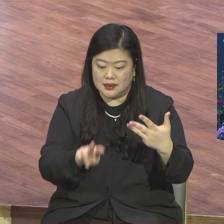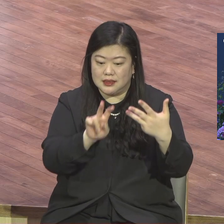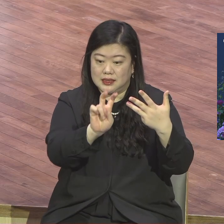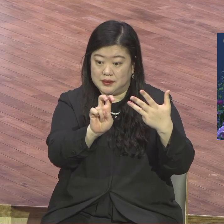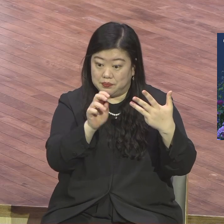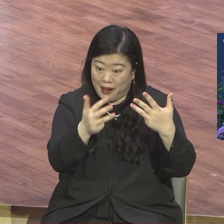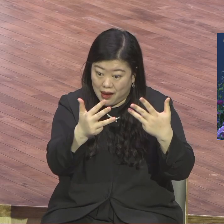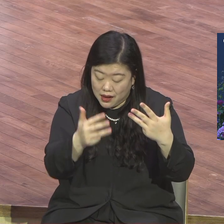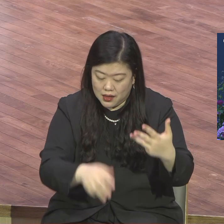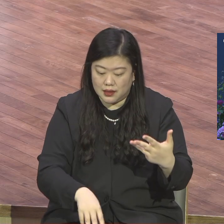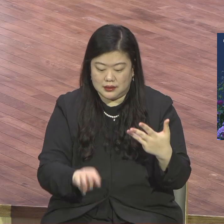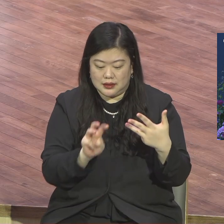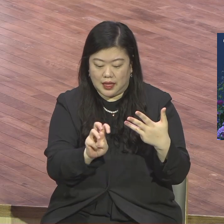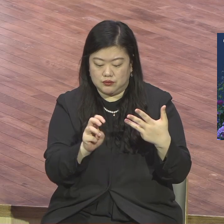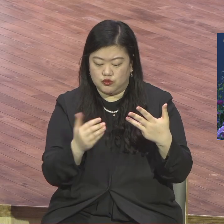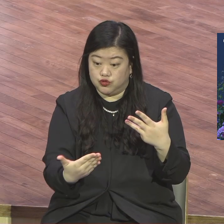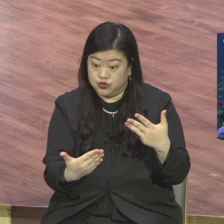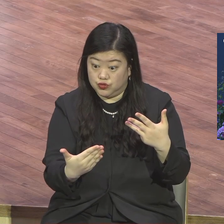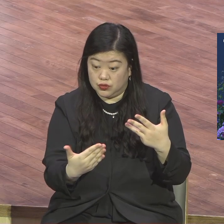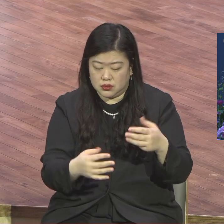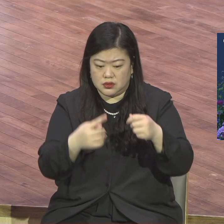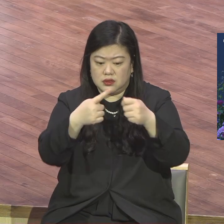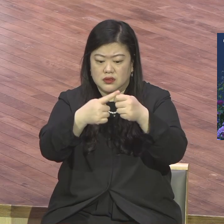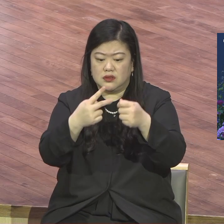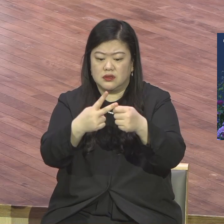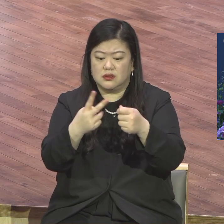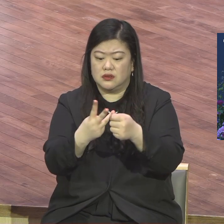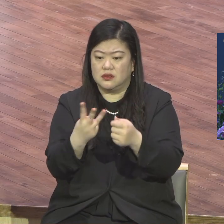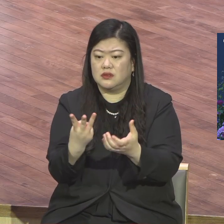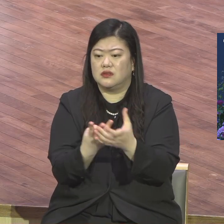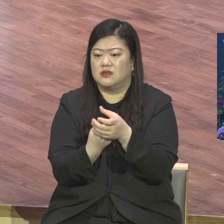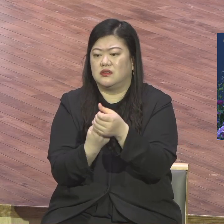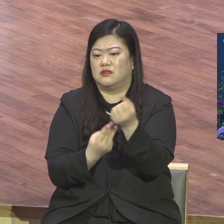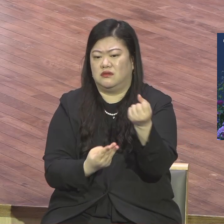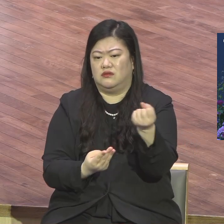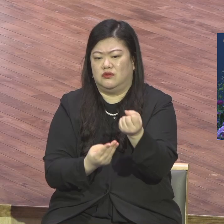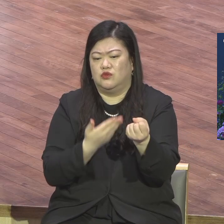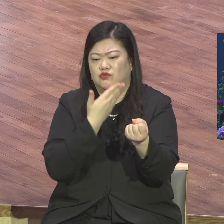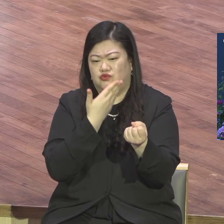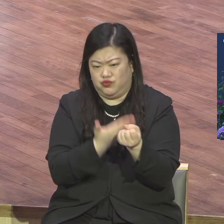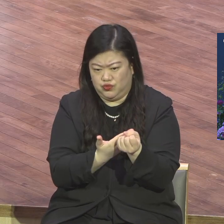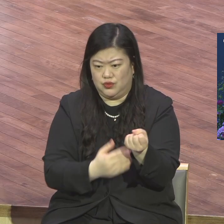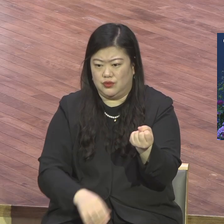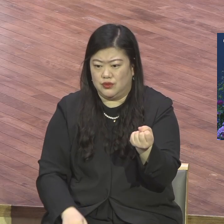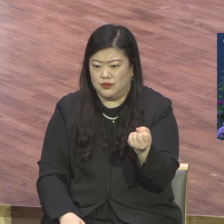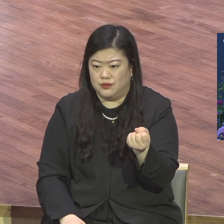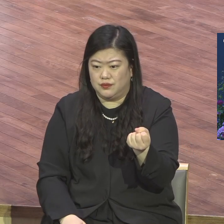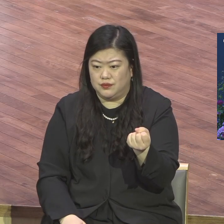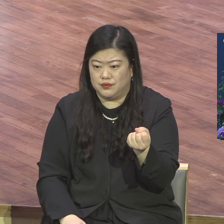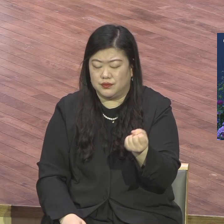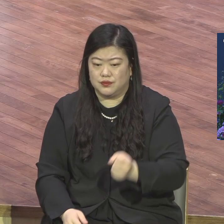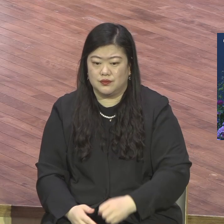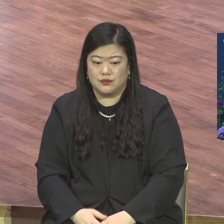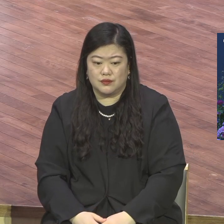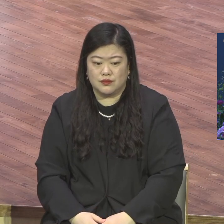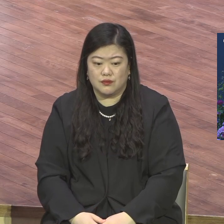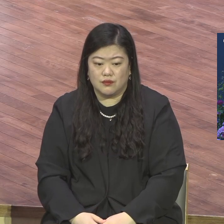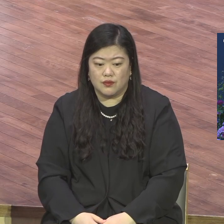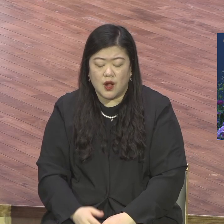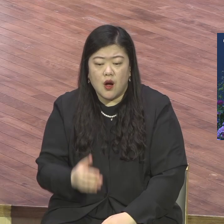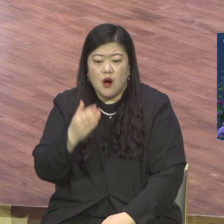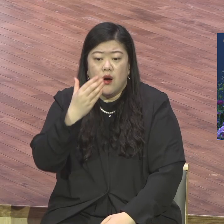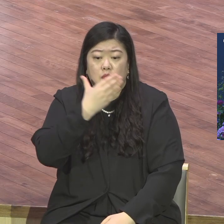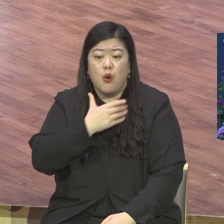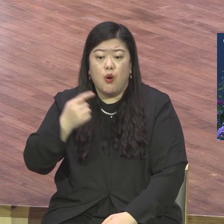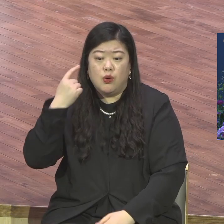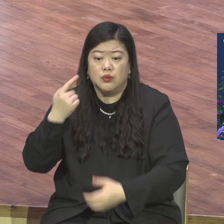왜 그렇게 복음을 누리라고 말씀하시는지, 왜 복음을 누리지